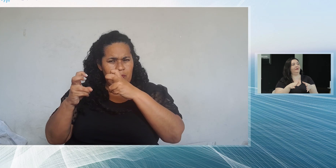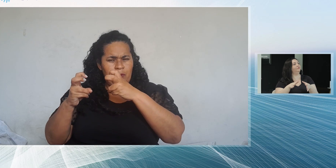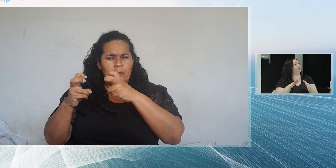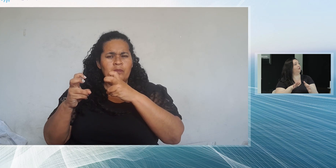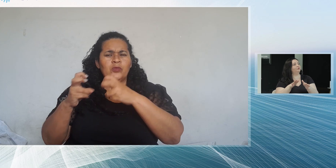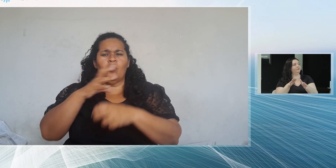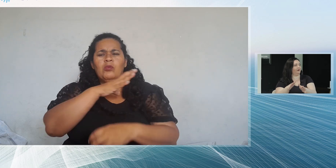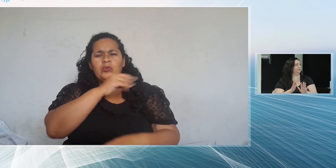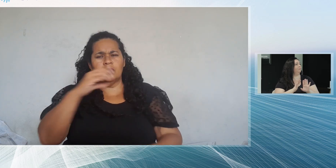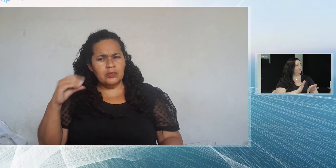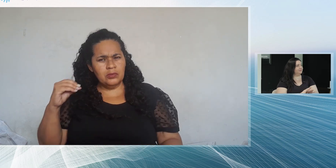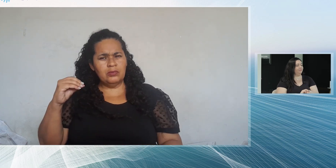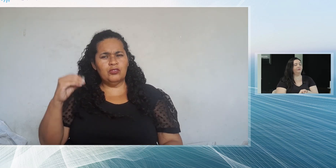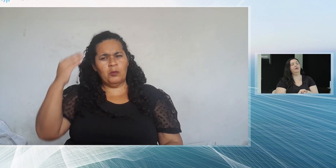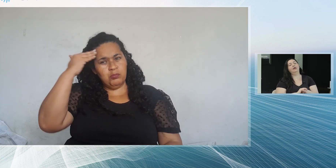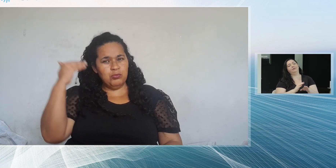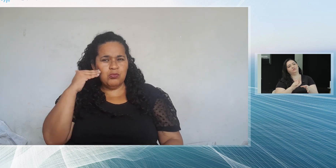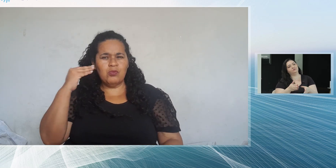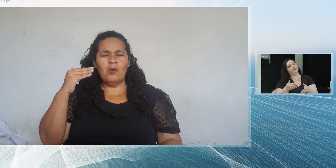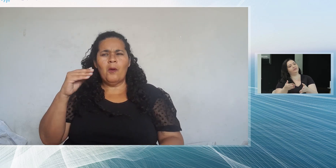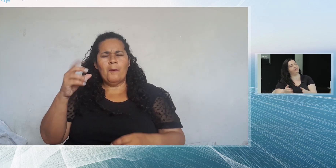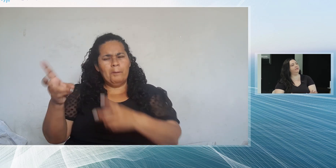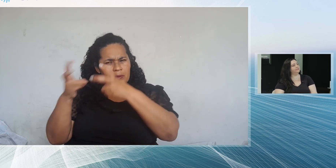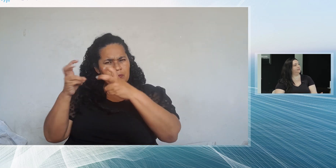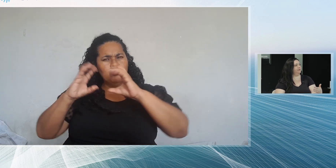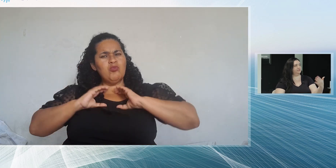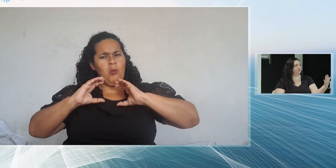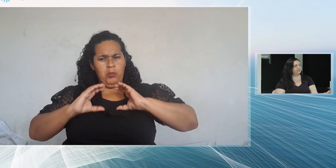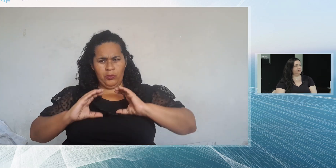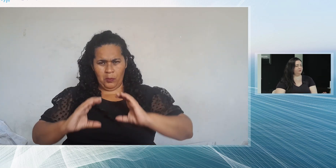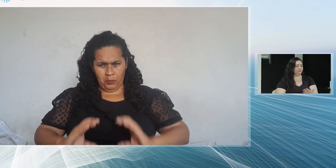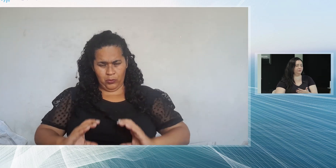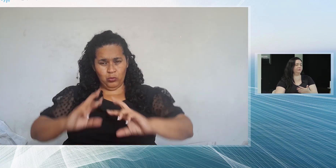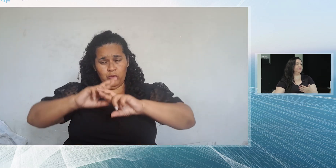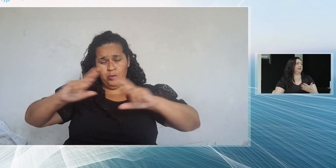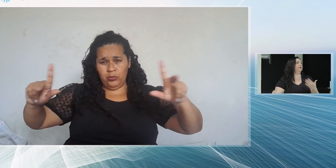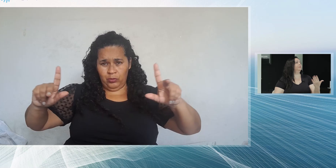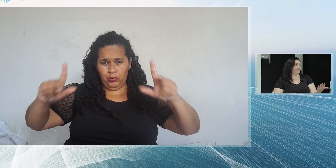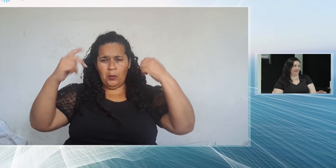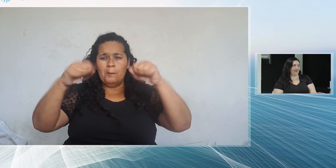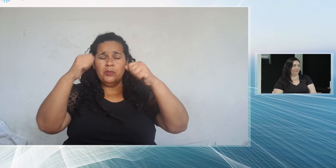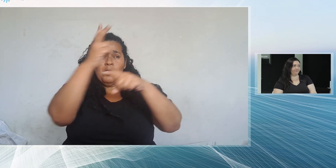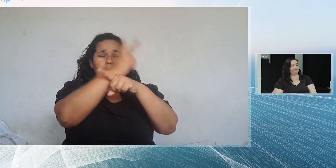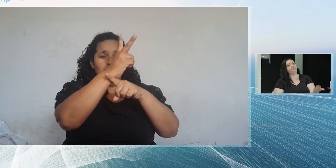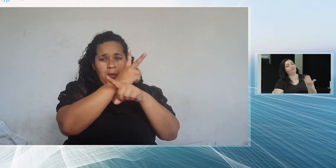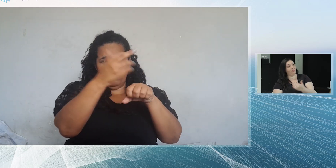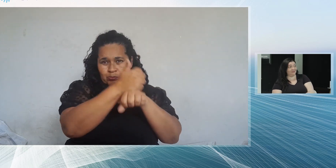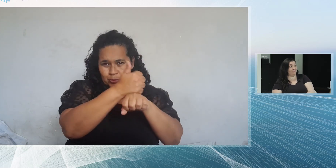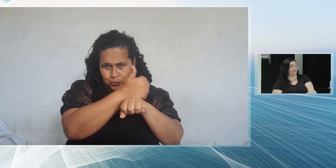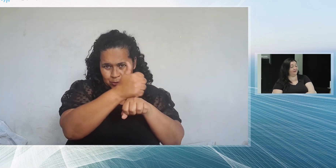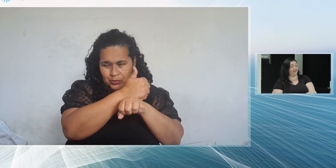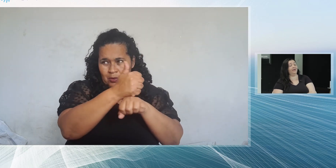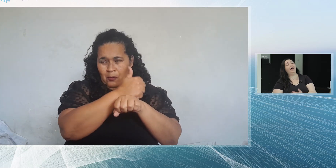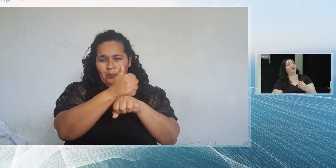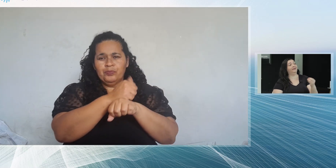suspeita é o diagnóstico tal. Então, por exemplo, a minha suspeita é que essa criança, adolescente ou adulto tenha o TDAH. Mas